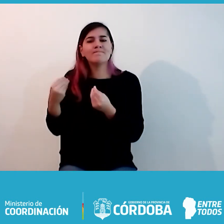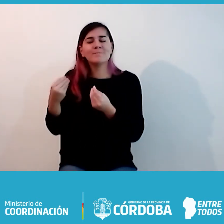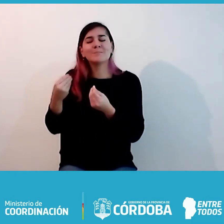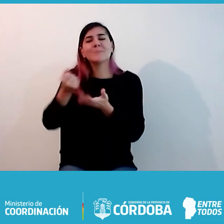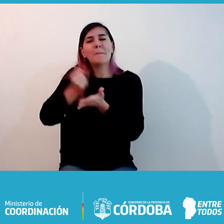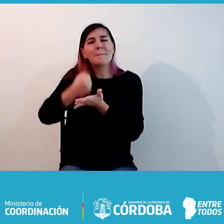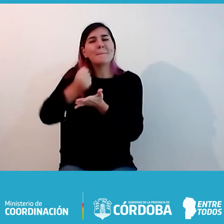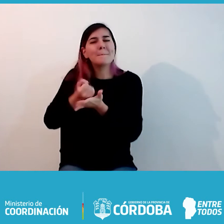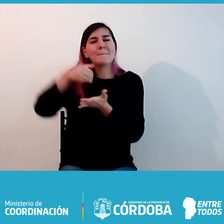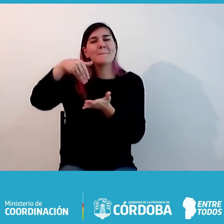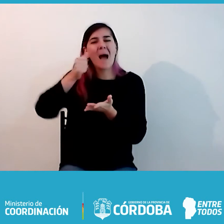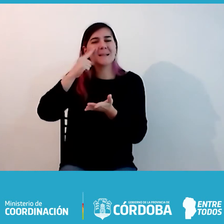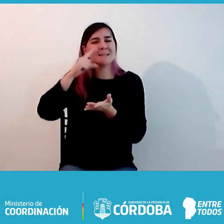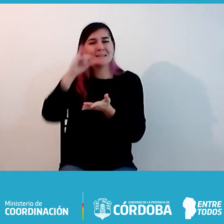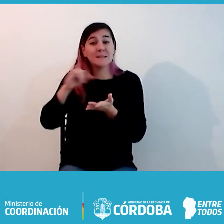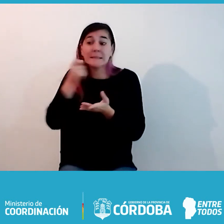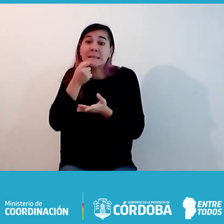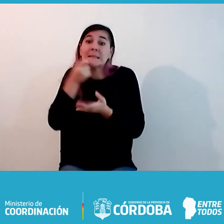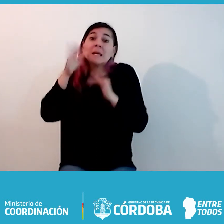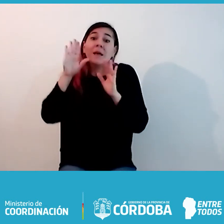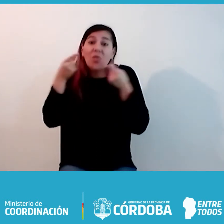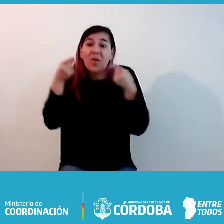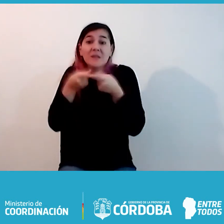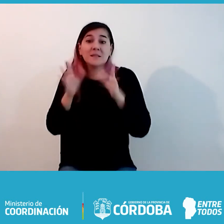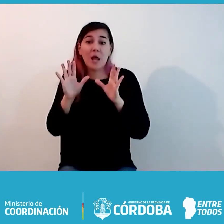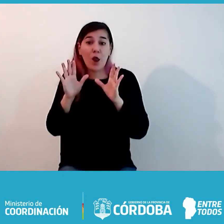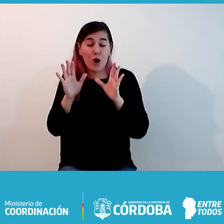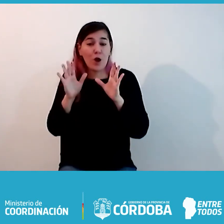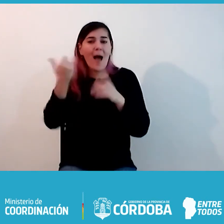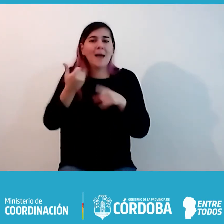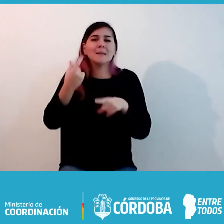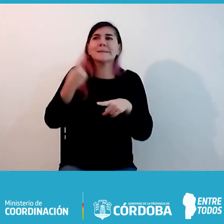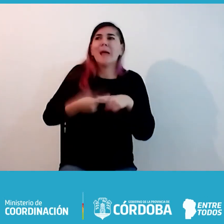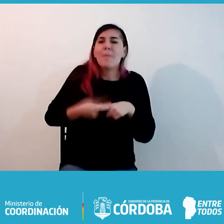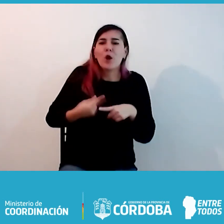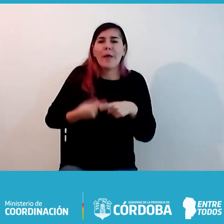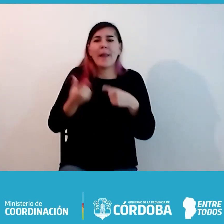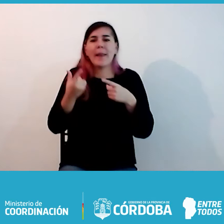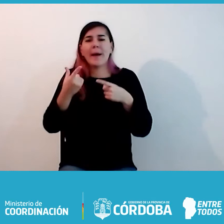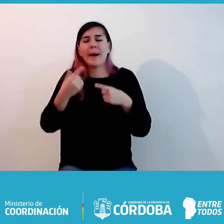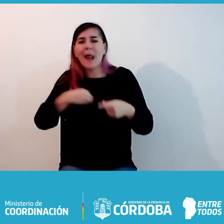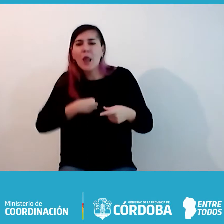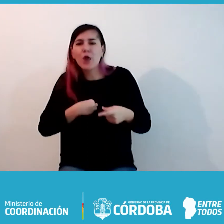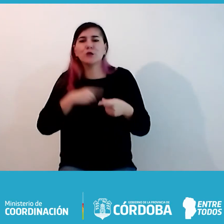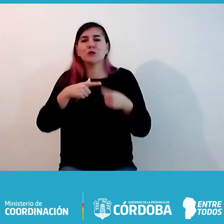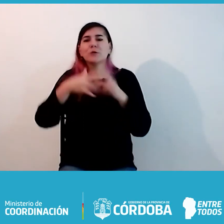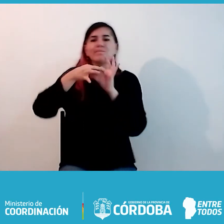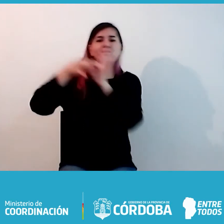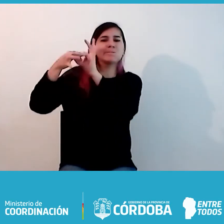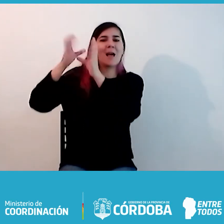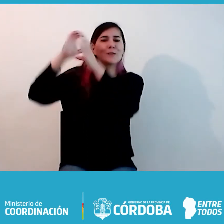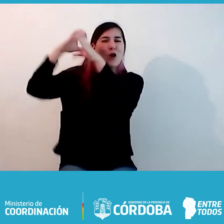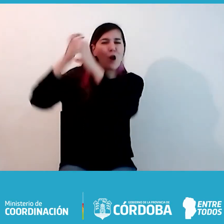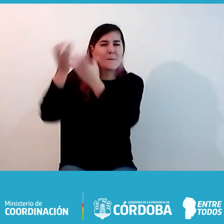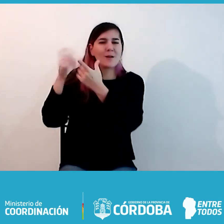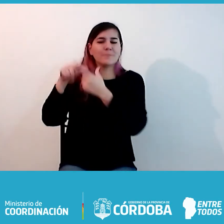maíz, si es que ese fue su destino inicial, tuvieron carácter ceremonial, religioso, con una gran vinculación astronómica, con estrecha armonía